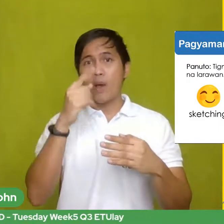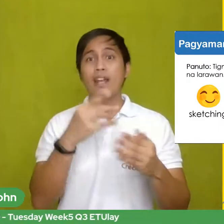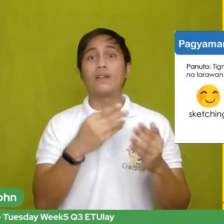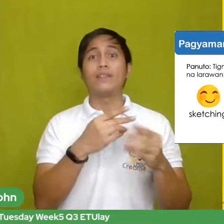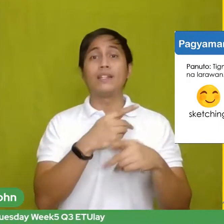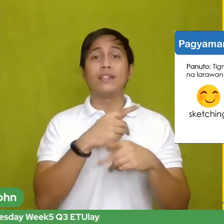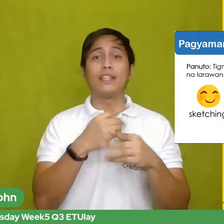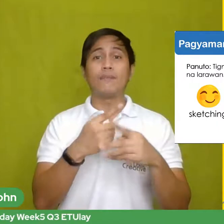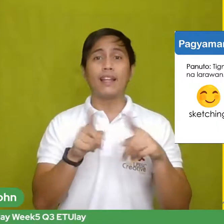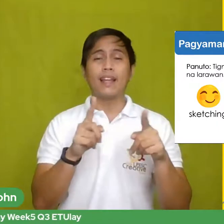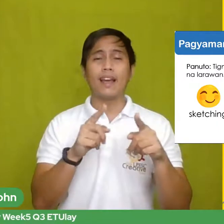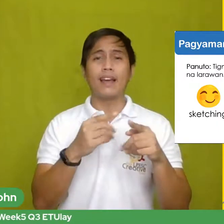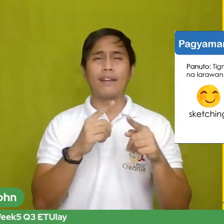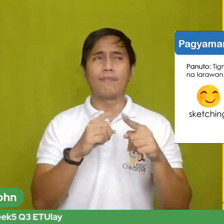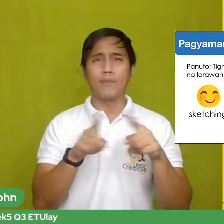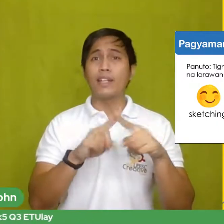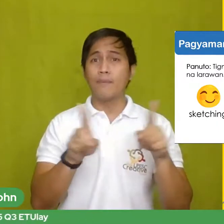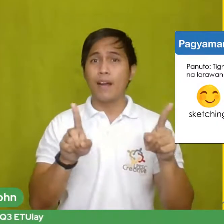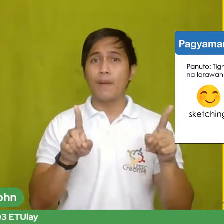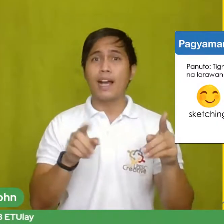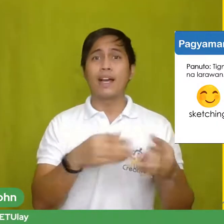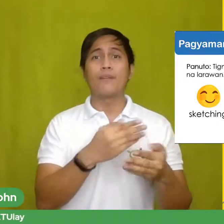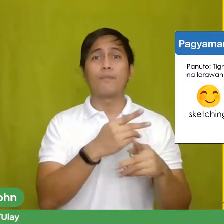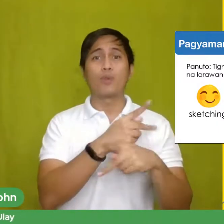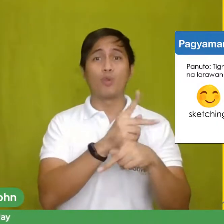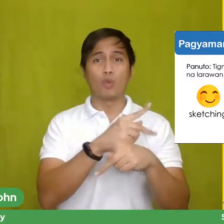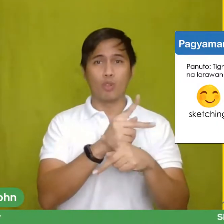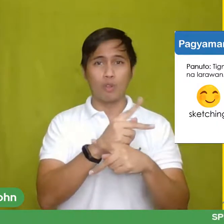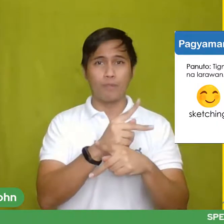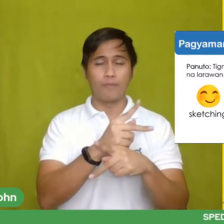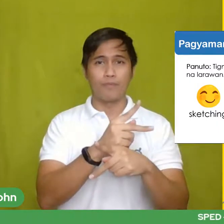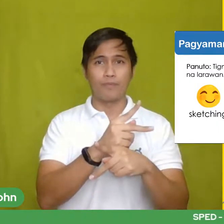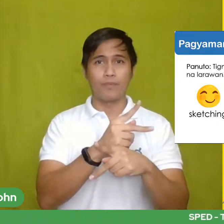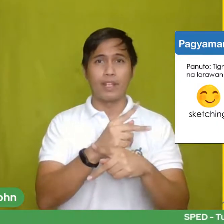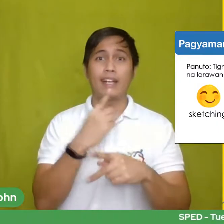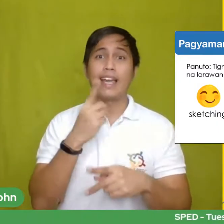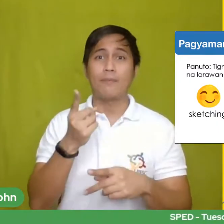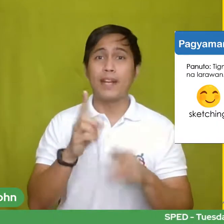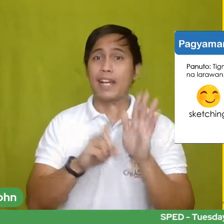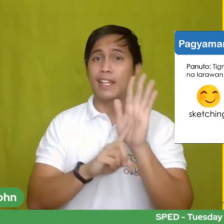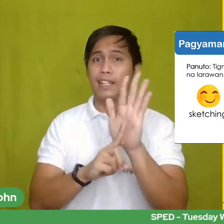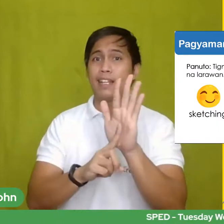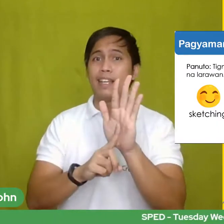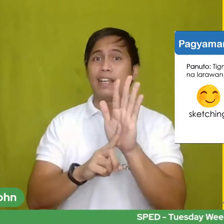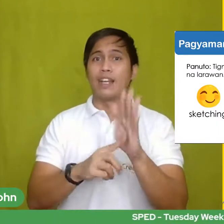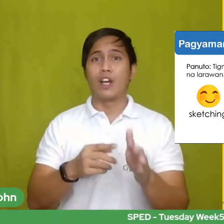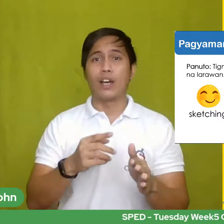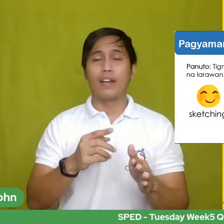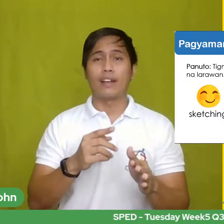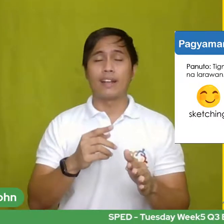ng iba't ibang mga produkto. Gaya na pinakita natin